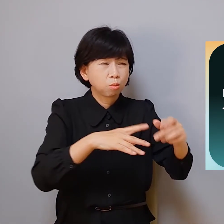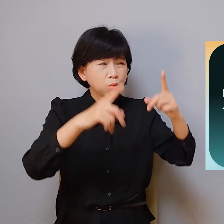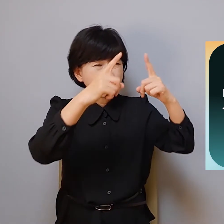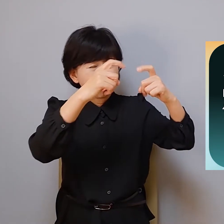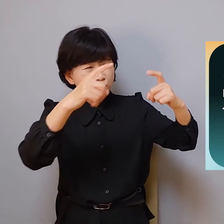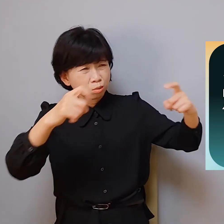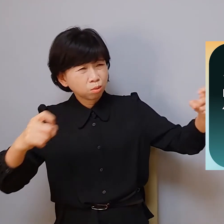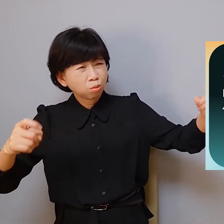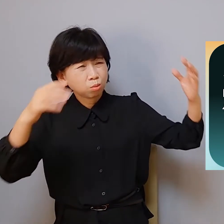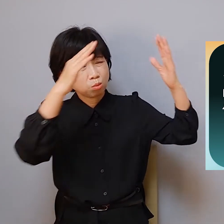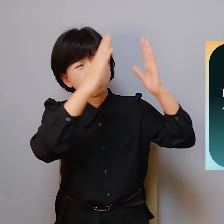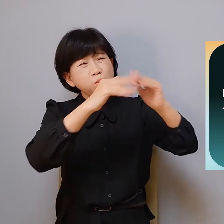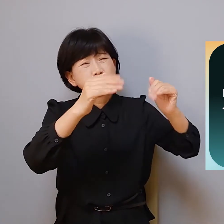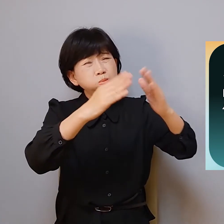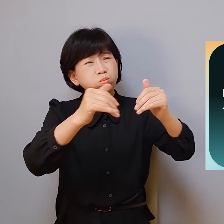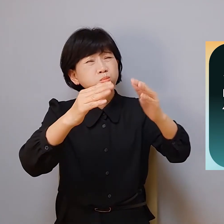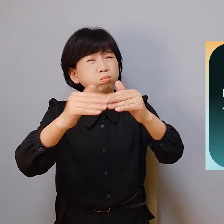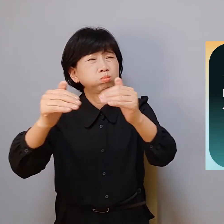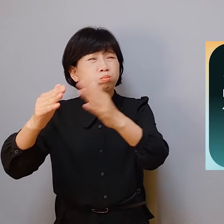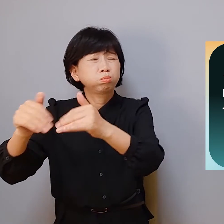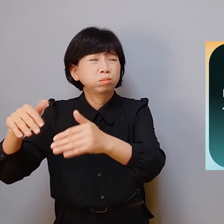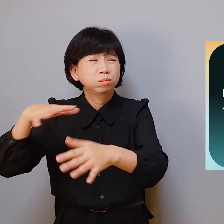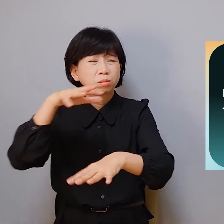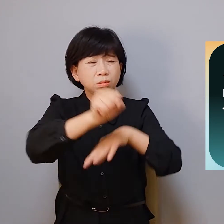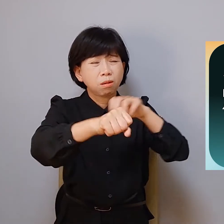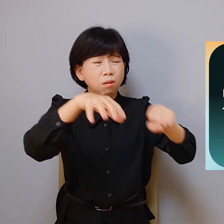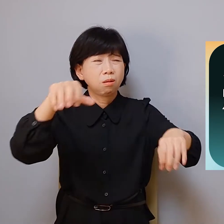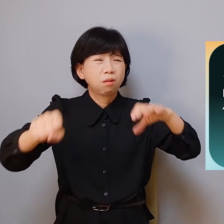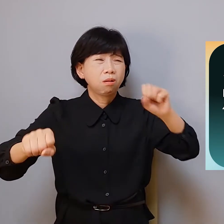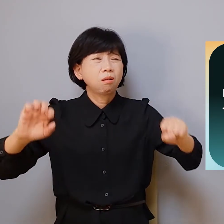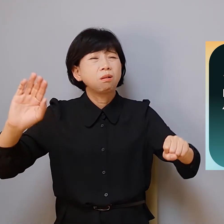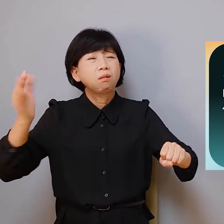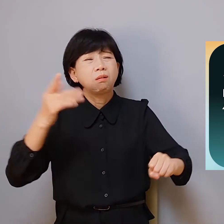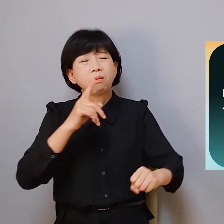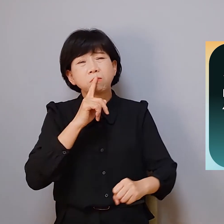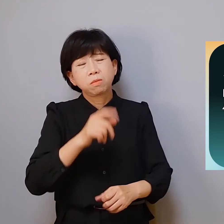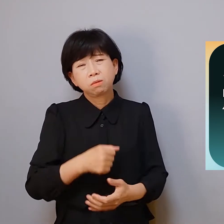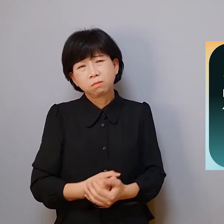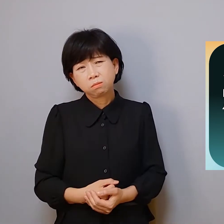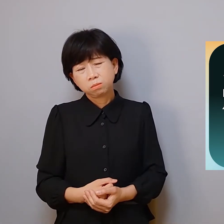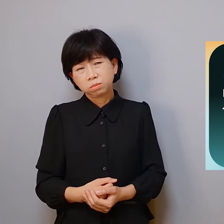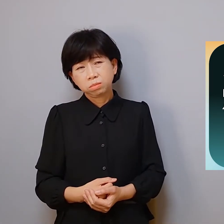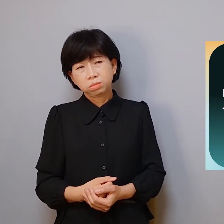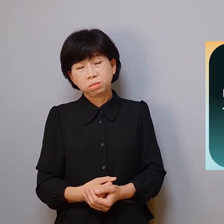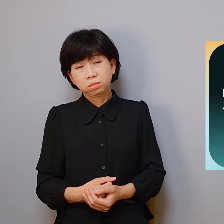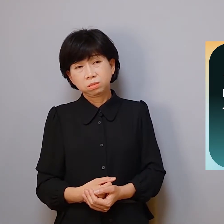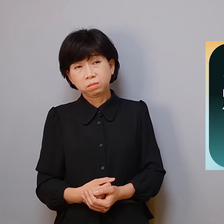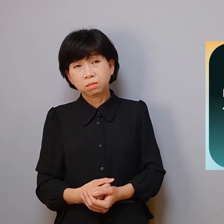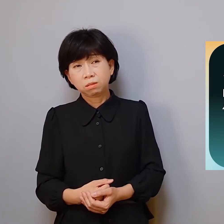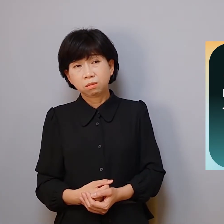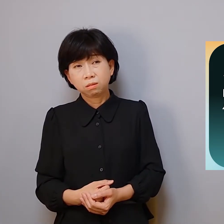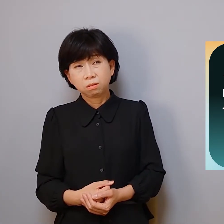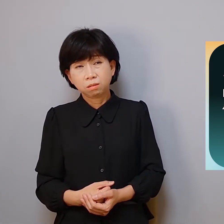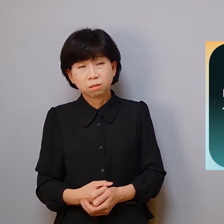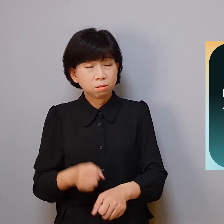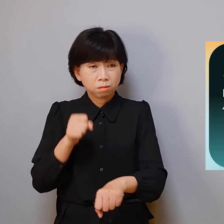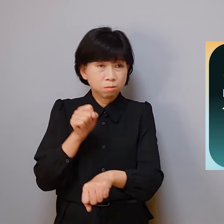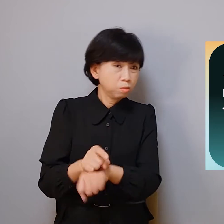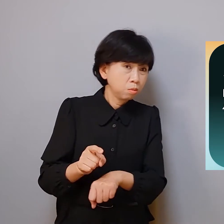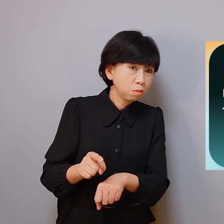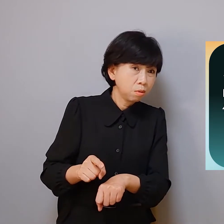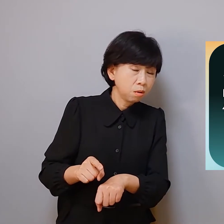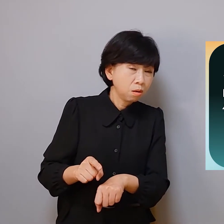견고한 성들을 비웃고 흉벽을 쌓아 그것을 점령할 것이라. 사납고 성급한